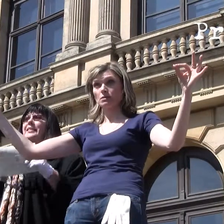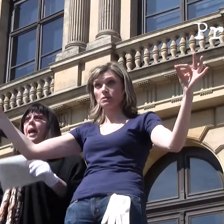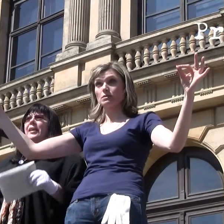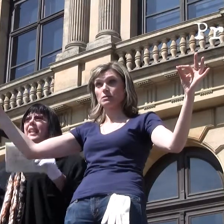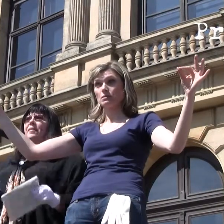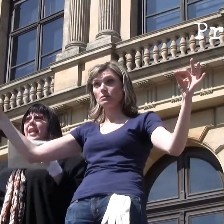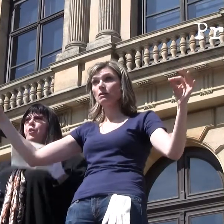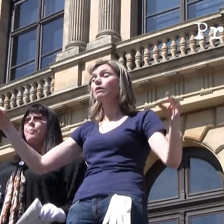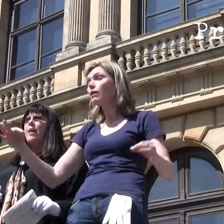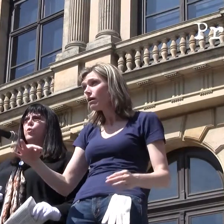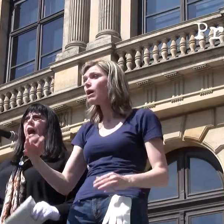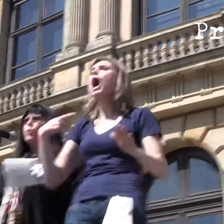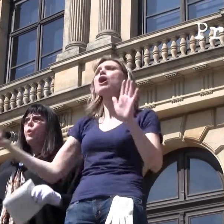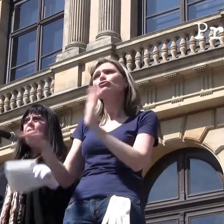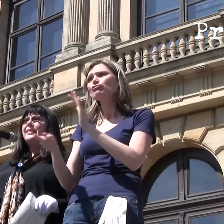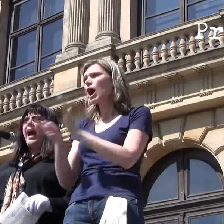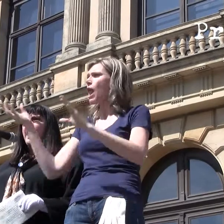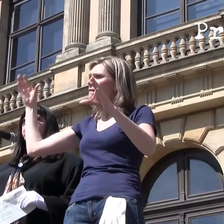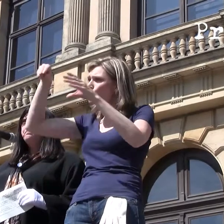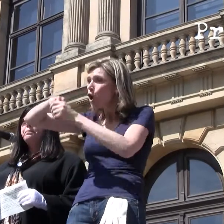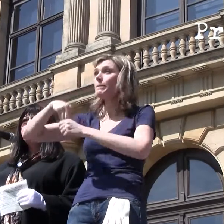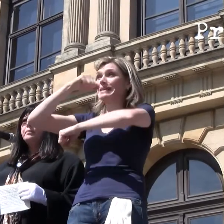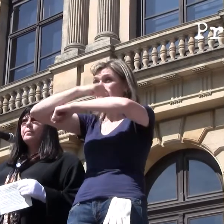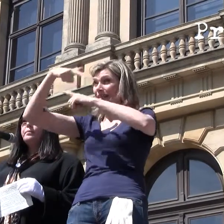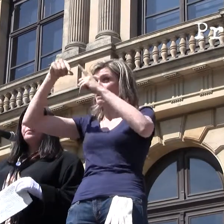My chceme stavy na dopravu, jako jsou dneska.